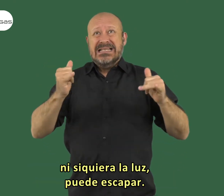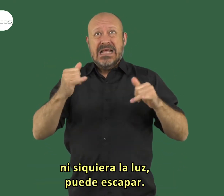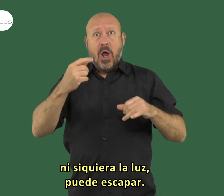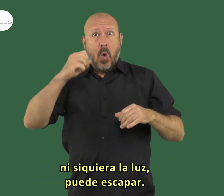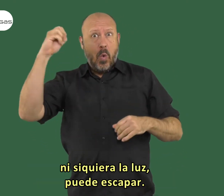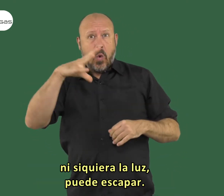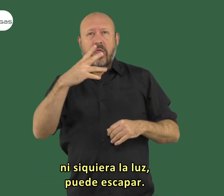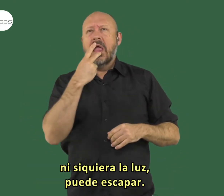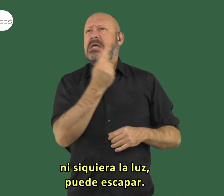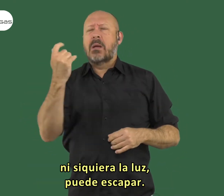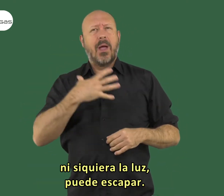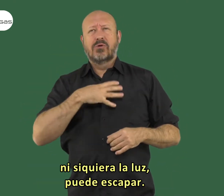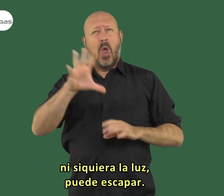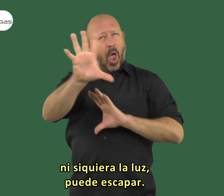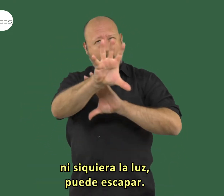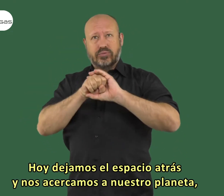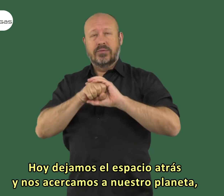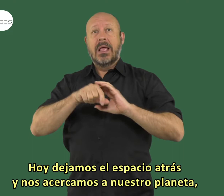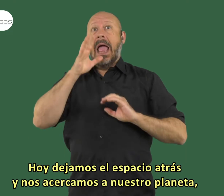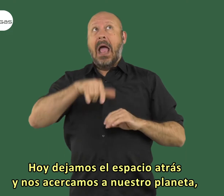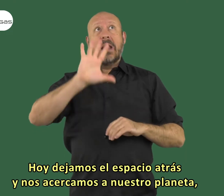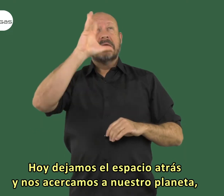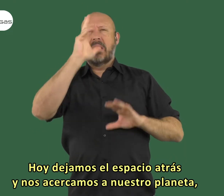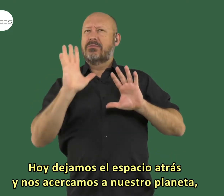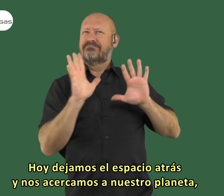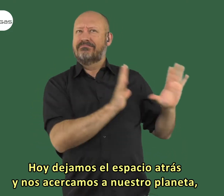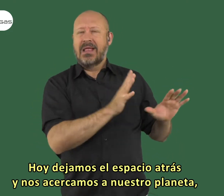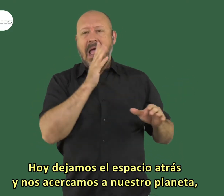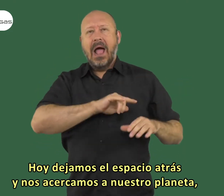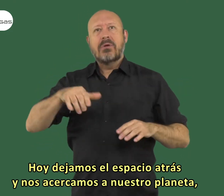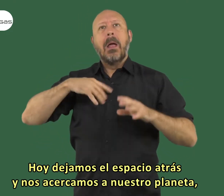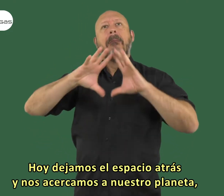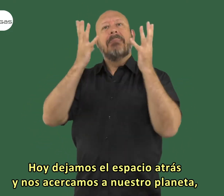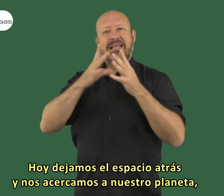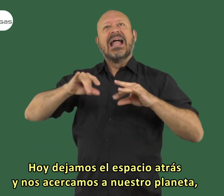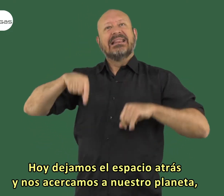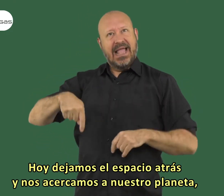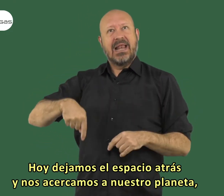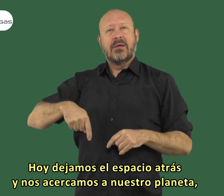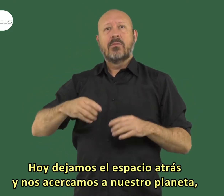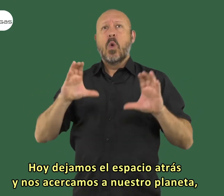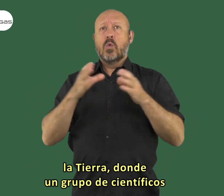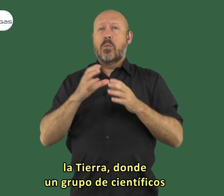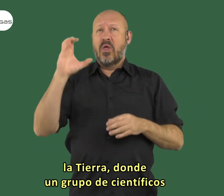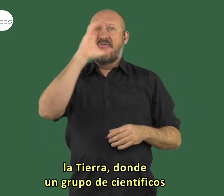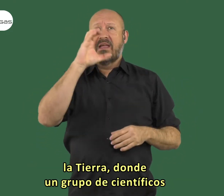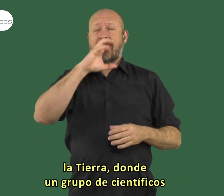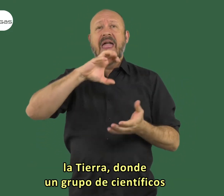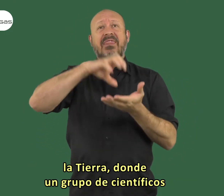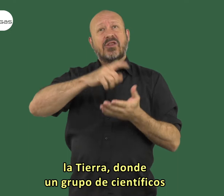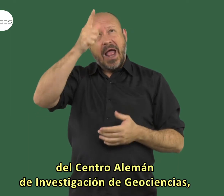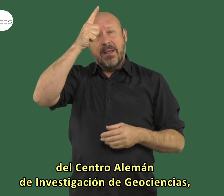nada, ni siquiera la luz, puede escapar. Hoy dejamos el espacio atrás y nos acercamos a nuestro planeta, la Tierra, donde un